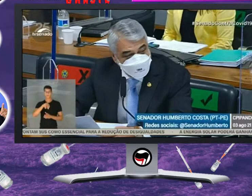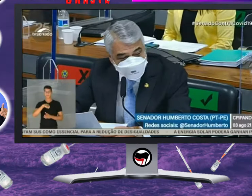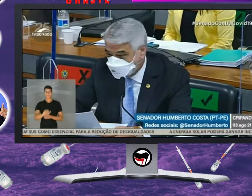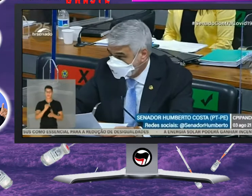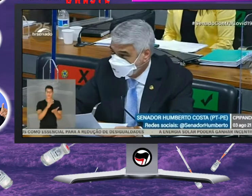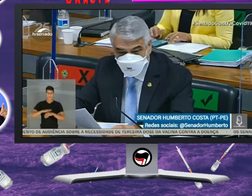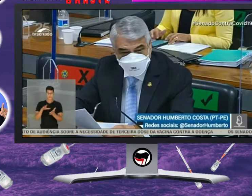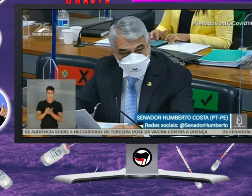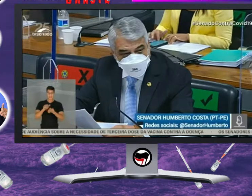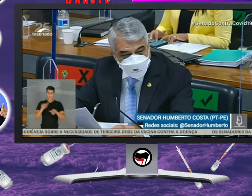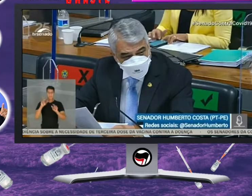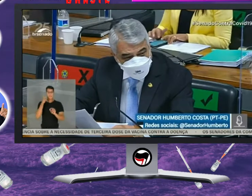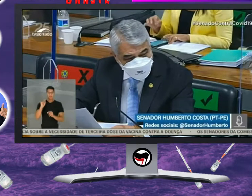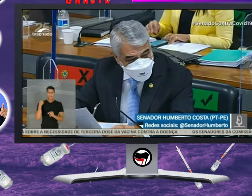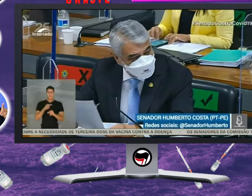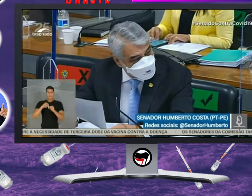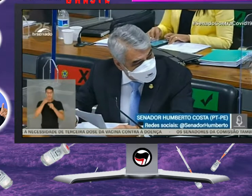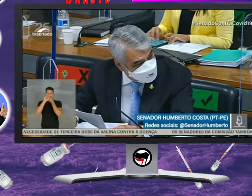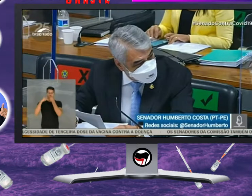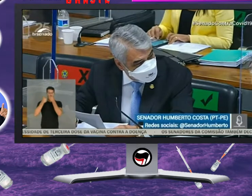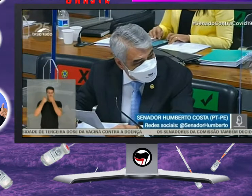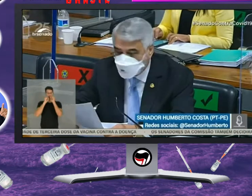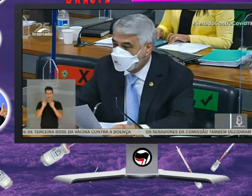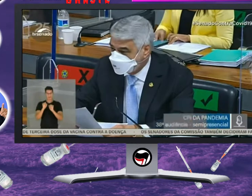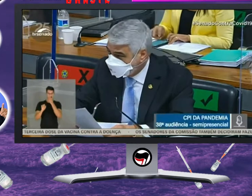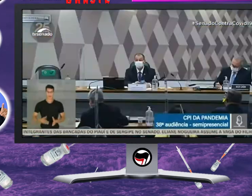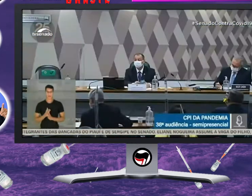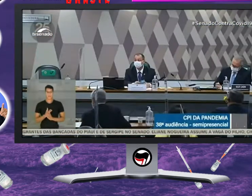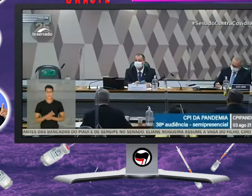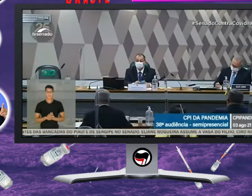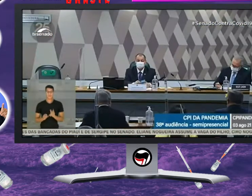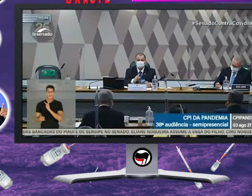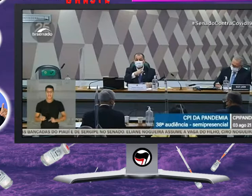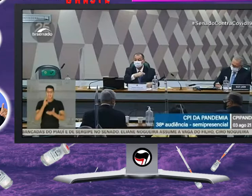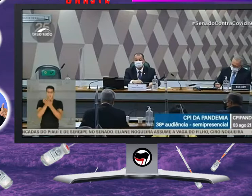rachadinha, para que, inclusive, os demais senadores possam se precaver. No mesmo sentido, presidente?